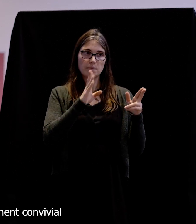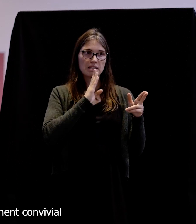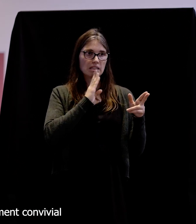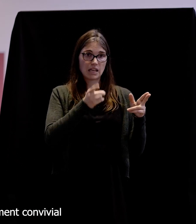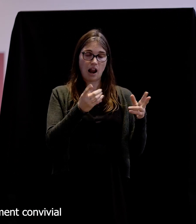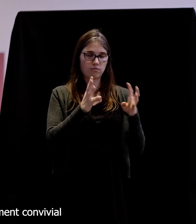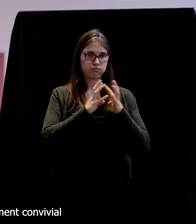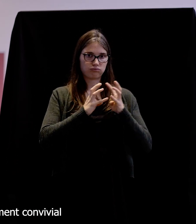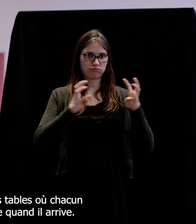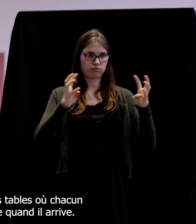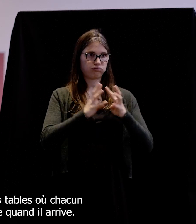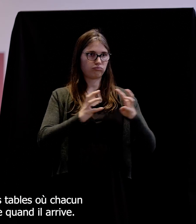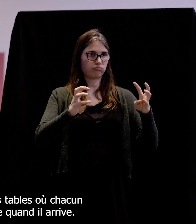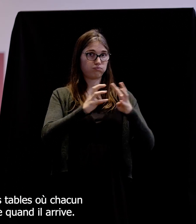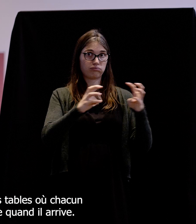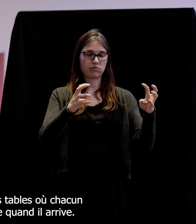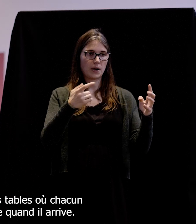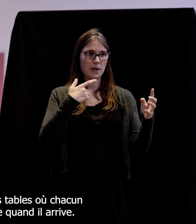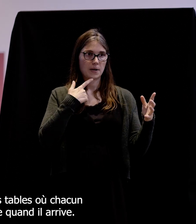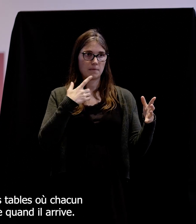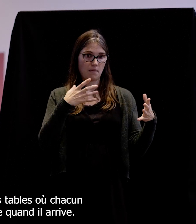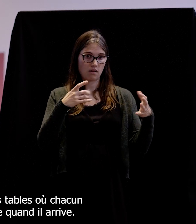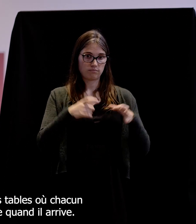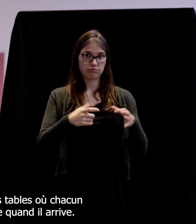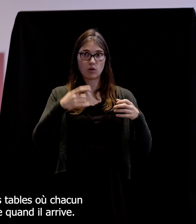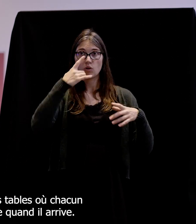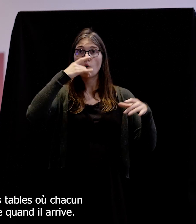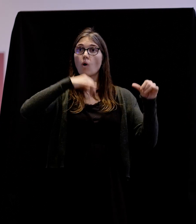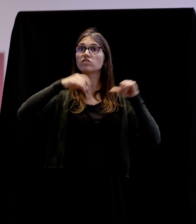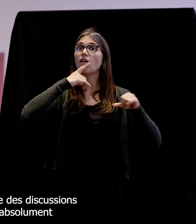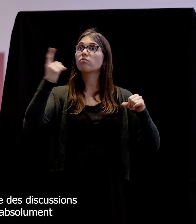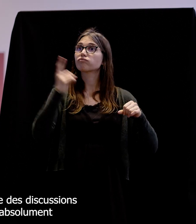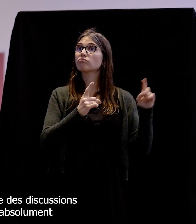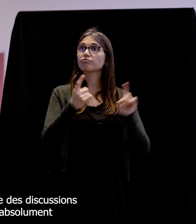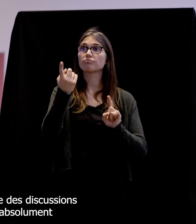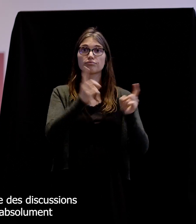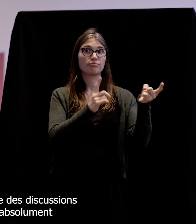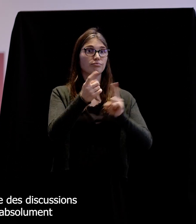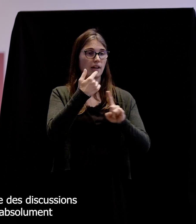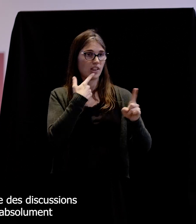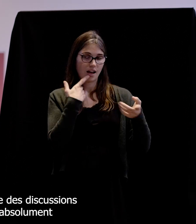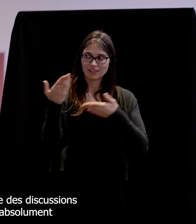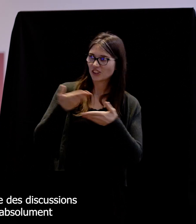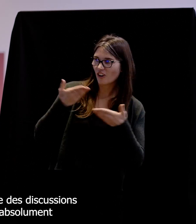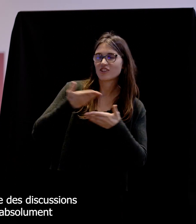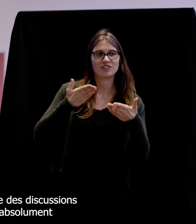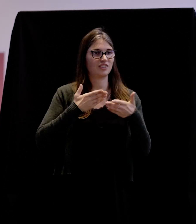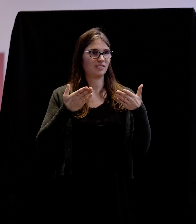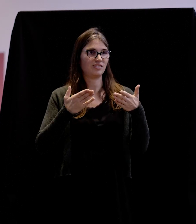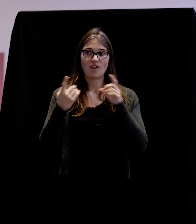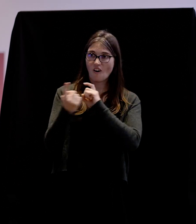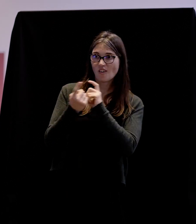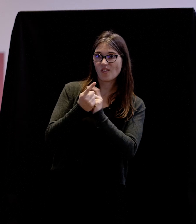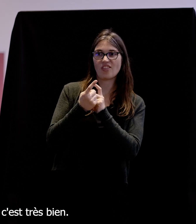c'est extrêmement convivial parce que ce sont des tables où chacun se met au hasard de quand il arrive, et ça permet de faire des discussions avec des gens